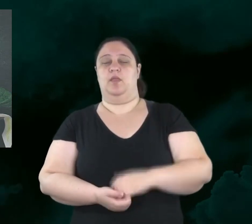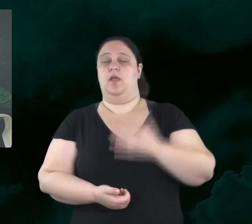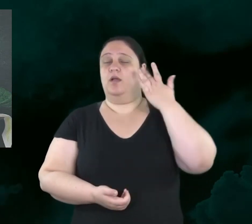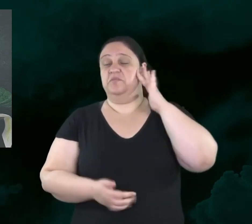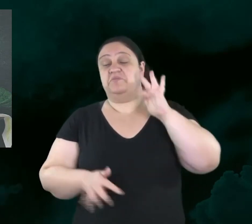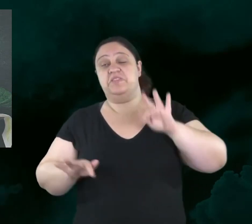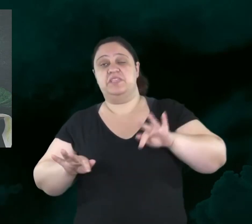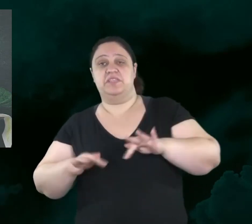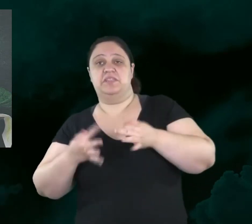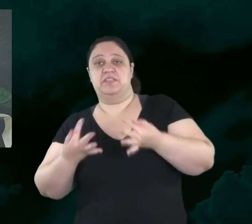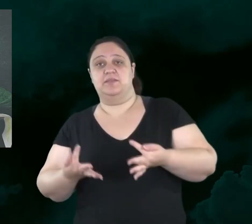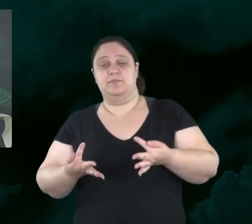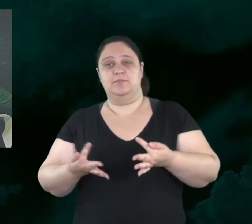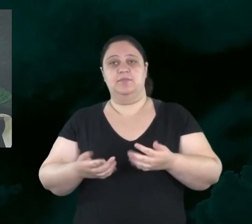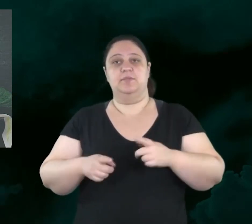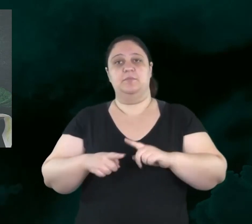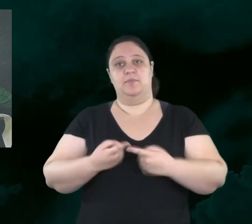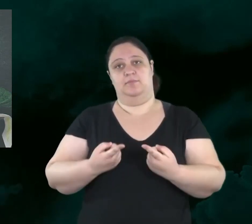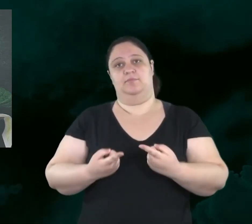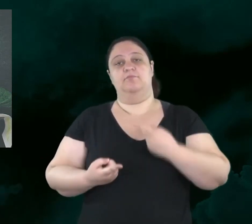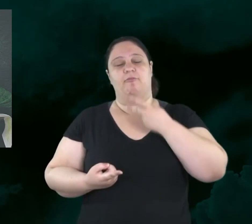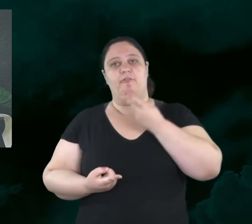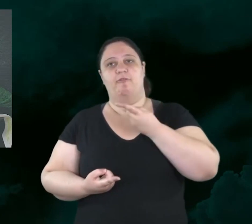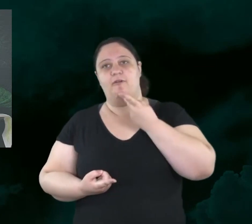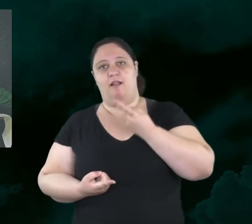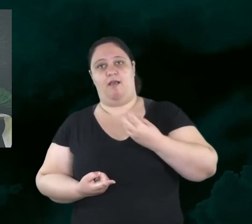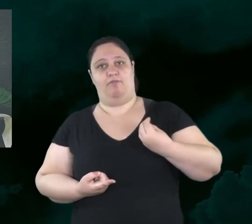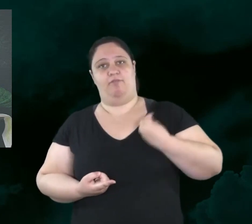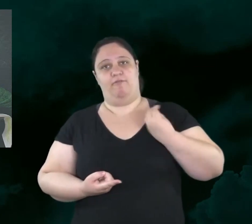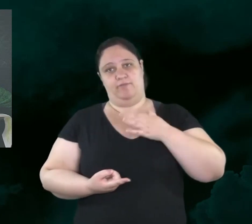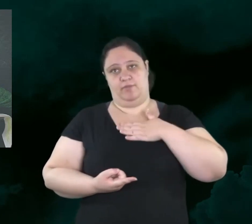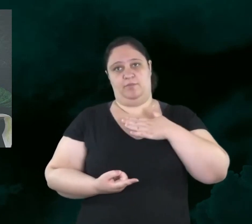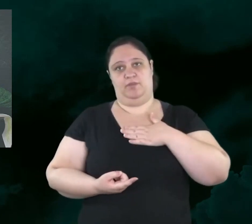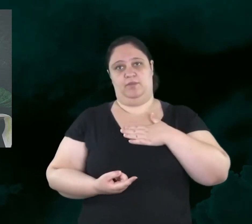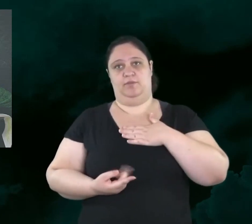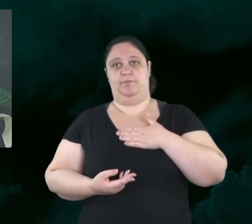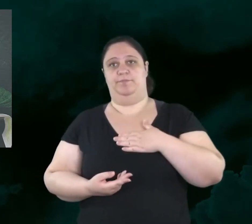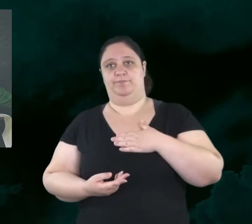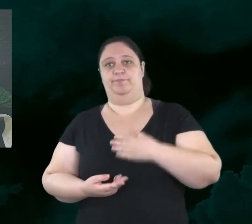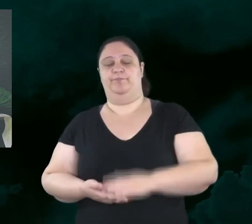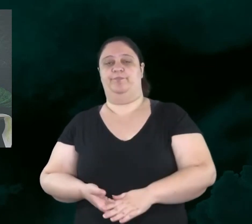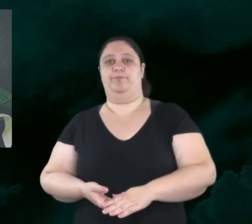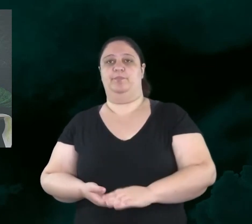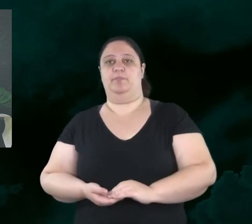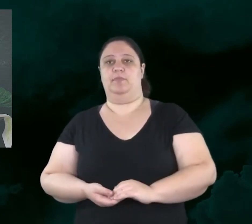alguns, mas vou dizer para vocês o seguinte. Naquela semana da conferência